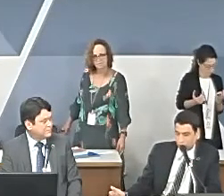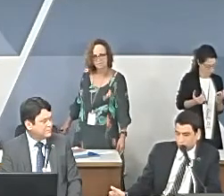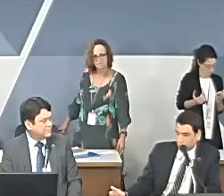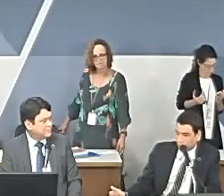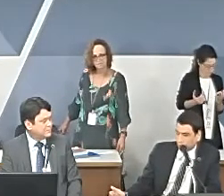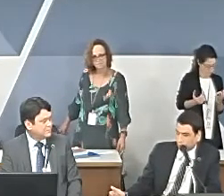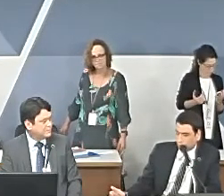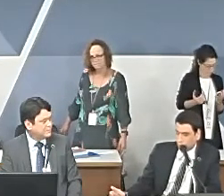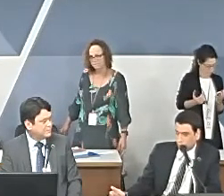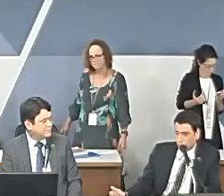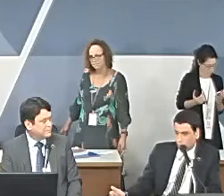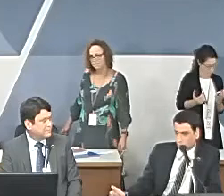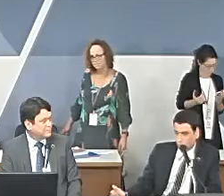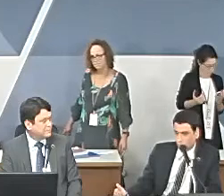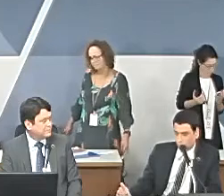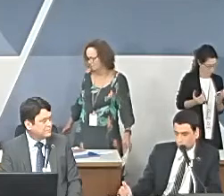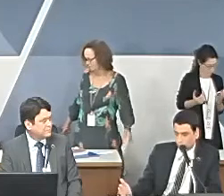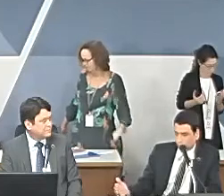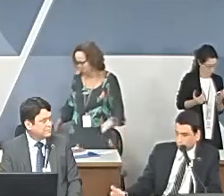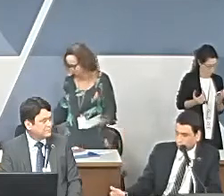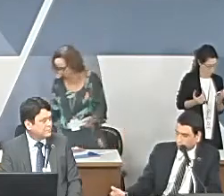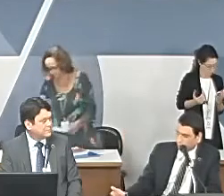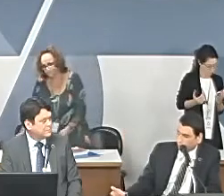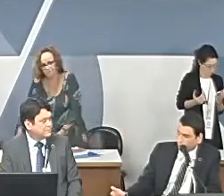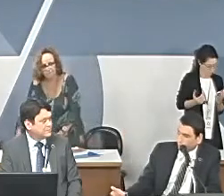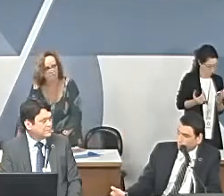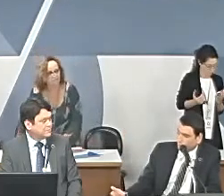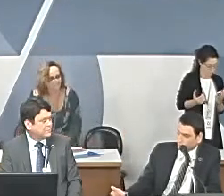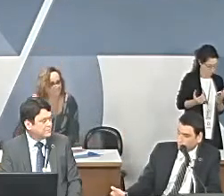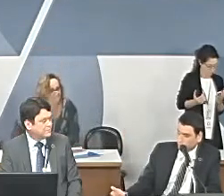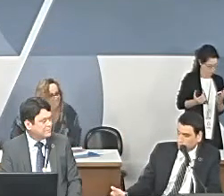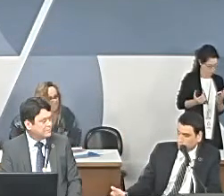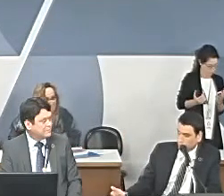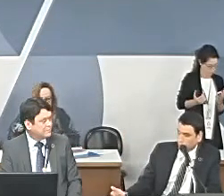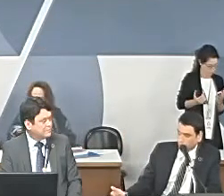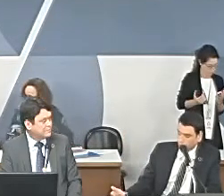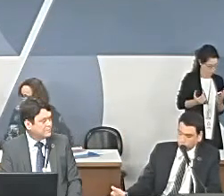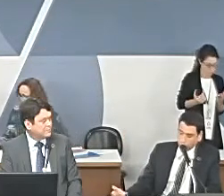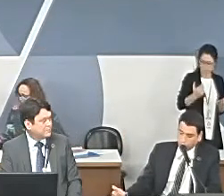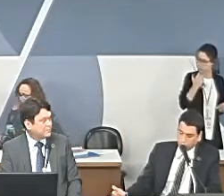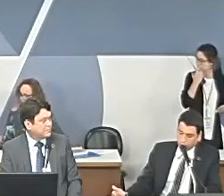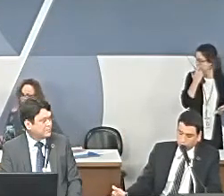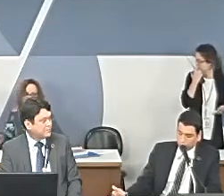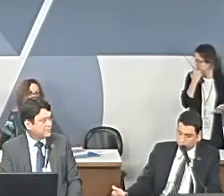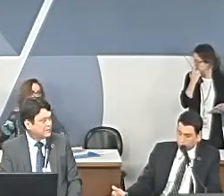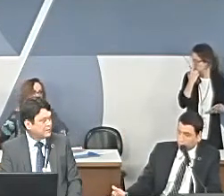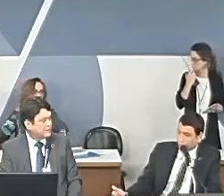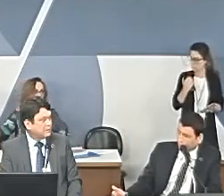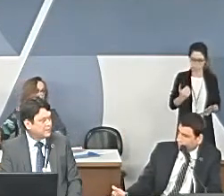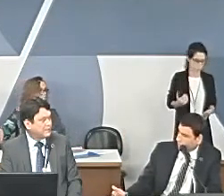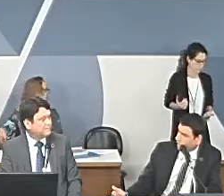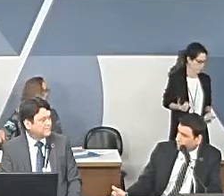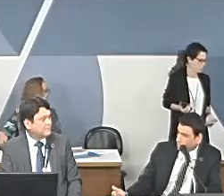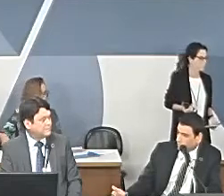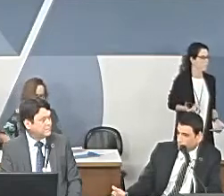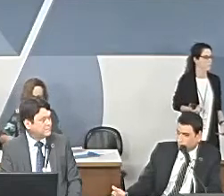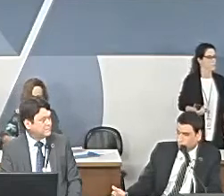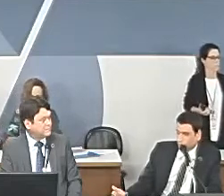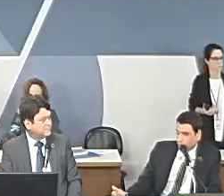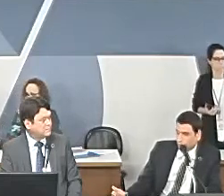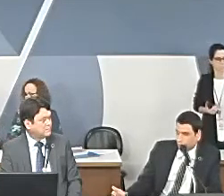atingir também um número maior de profissionais e de apoios para a gente poder mudar essa realidade